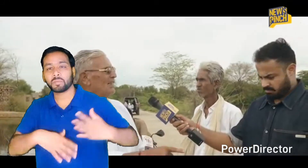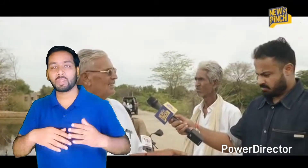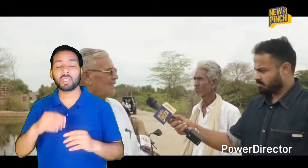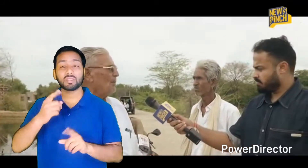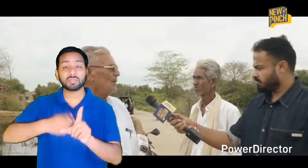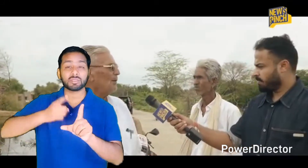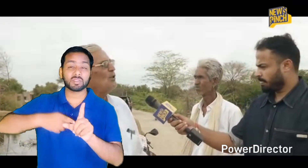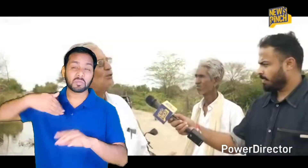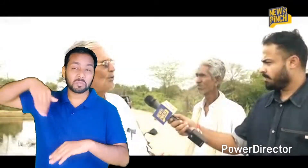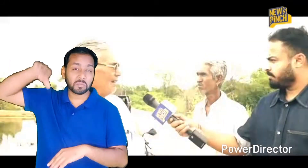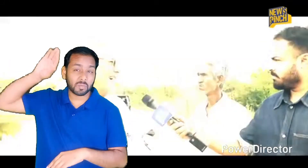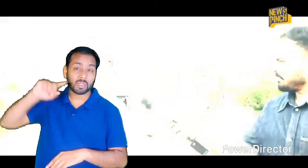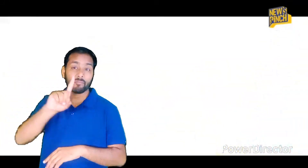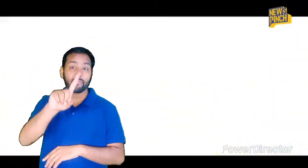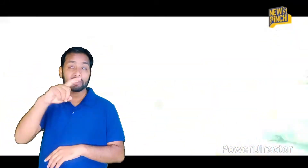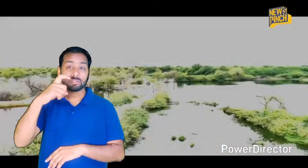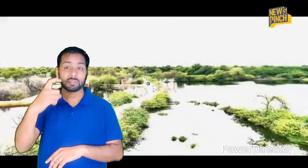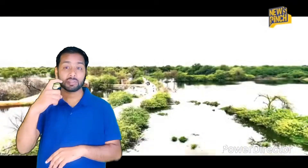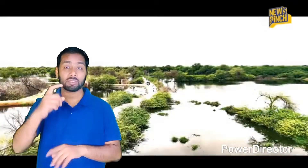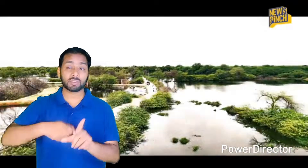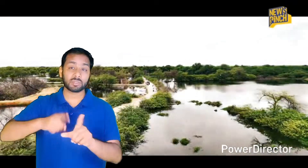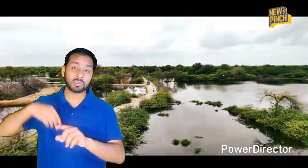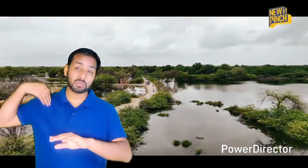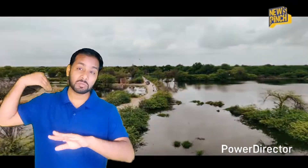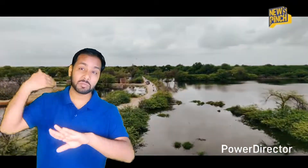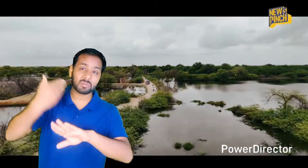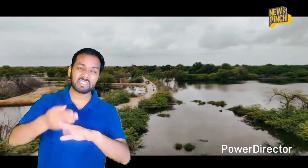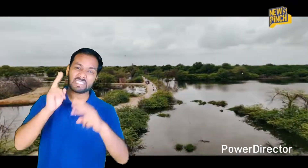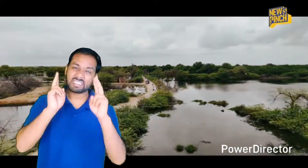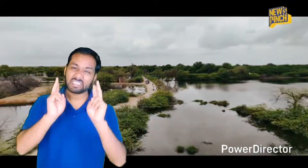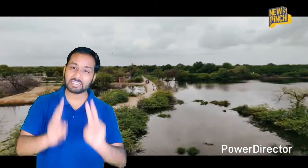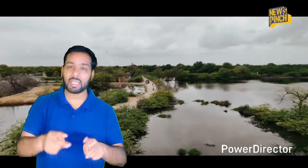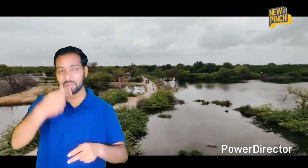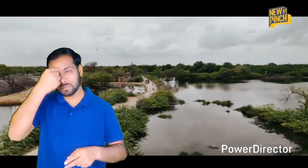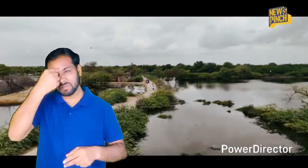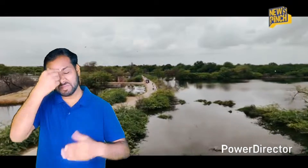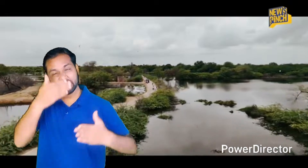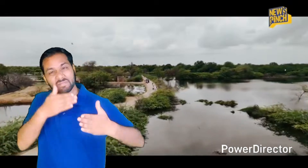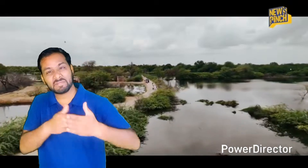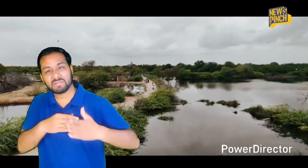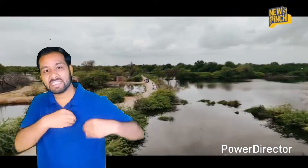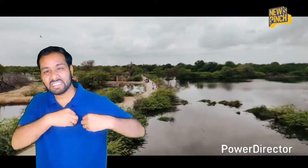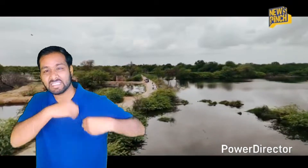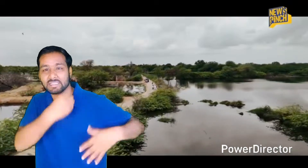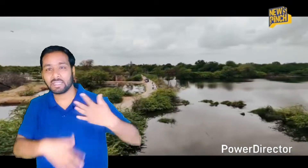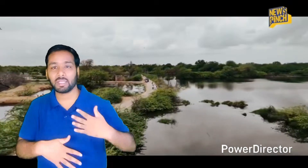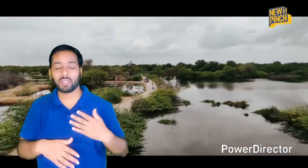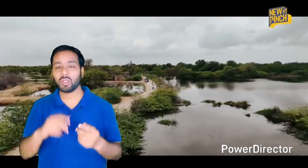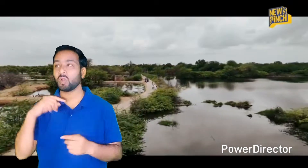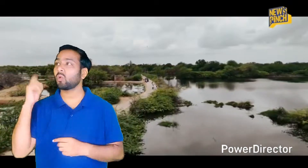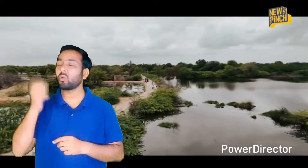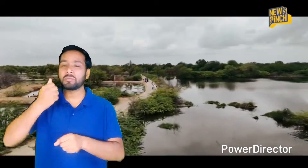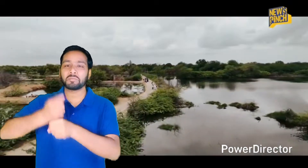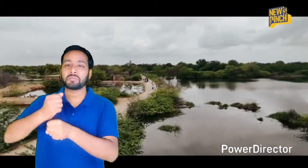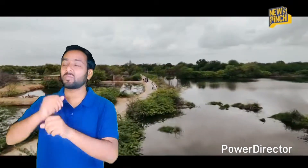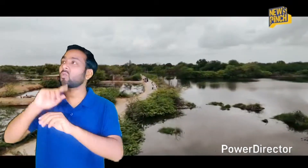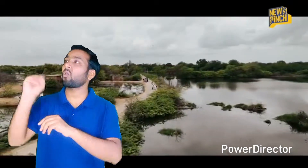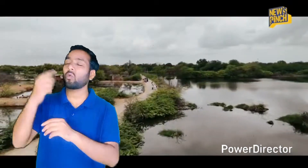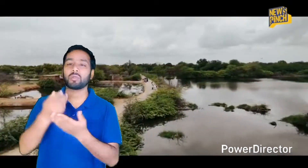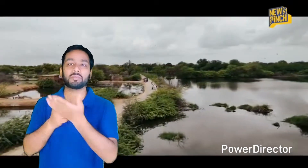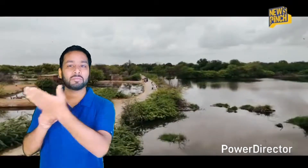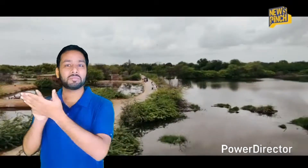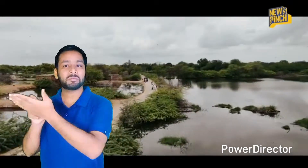से इस पानी की चपेट में कोई सुनने वाला नहीं। मेवो सुधारण बीजड़ी सरवर सुधारण